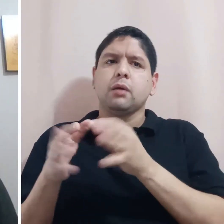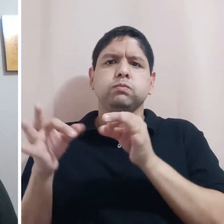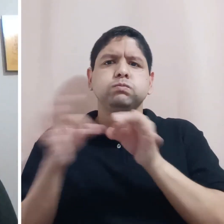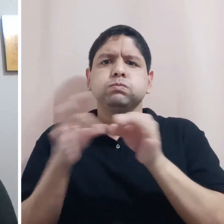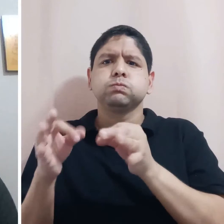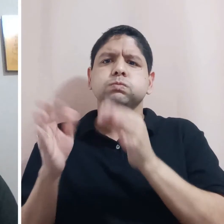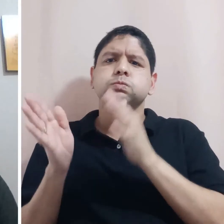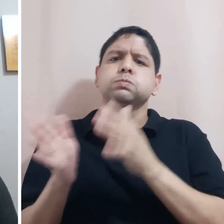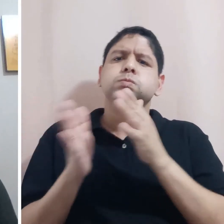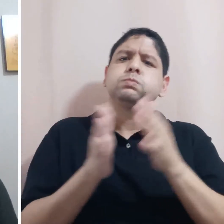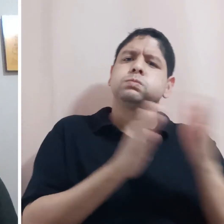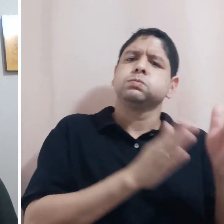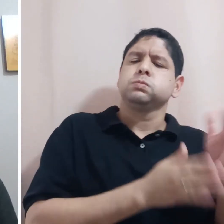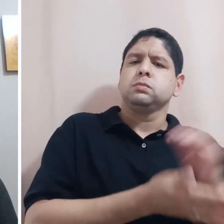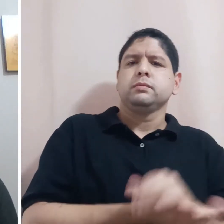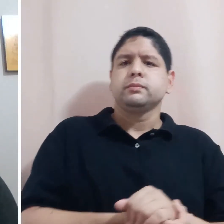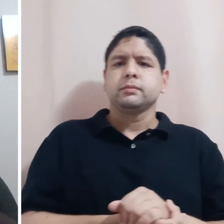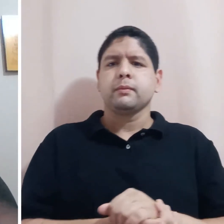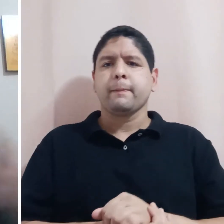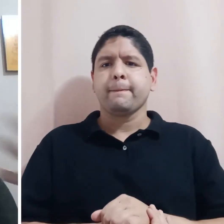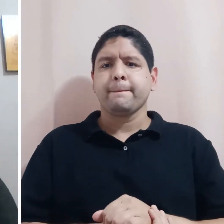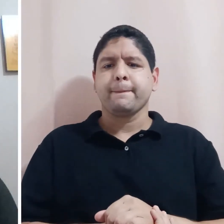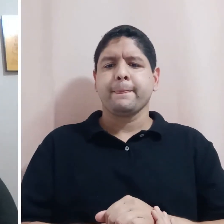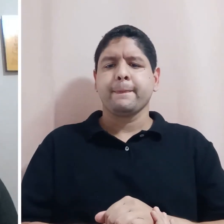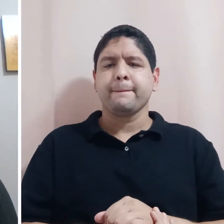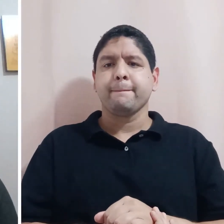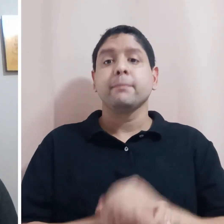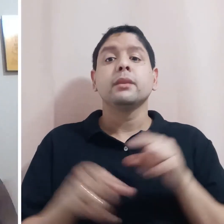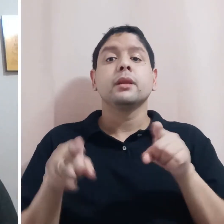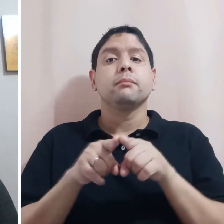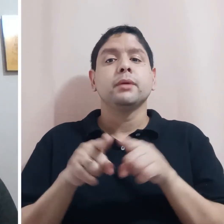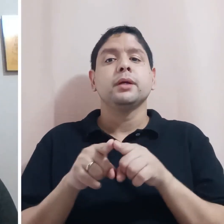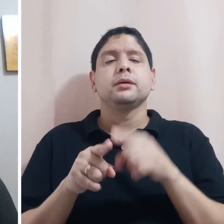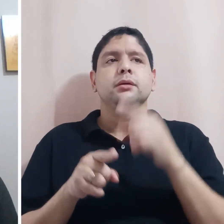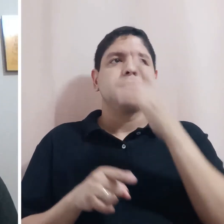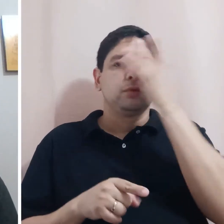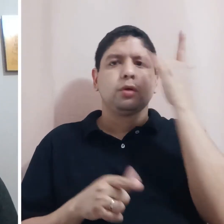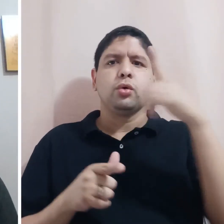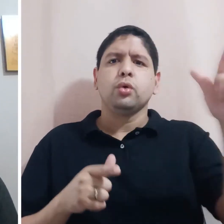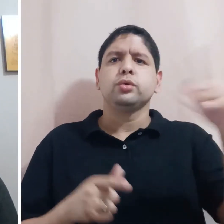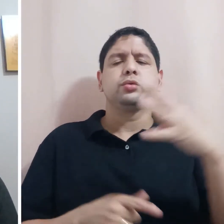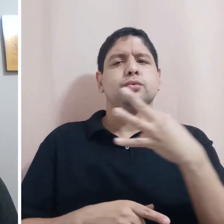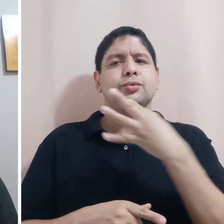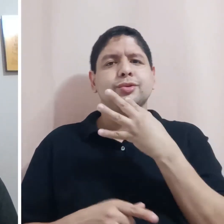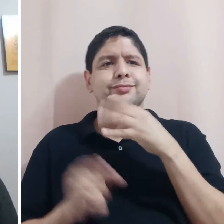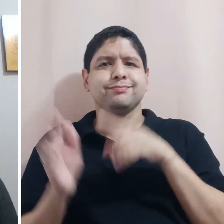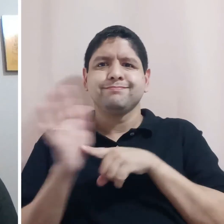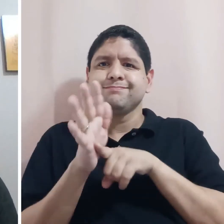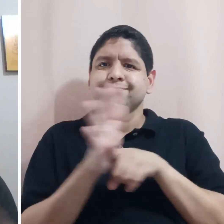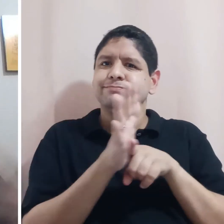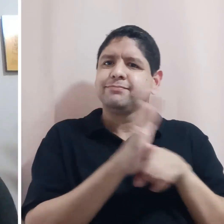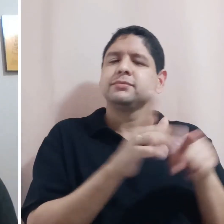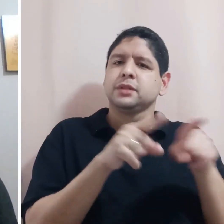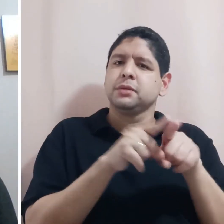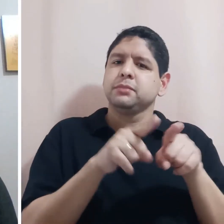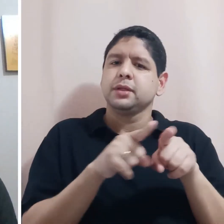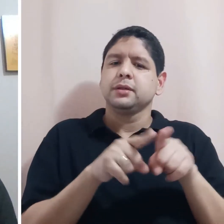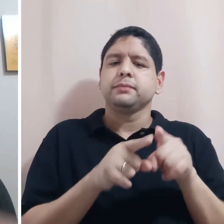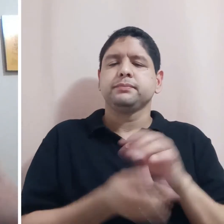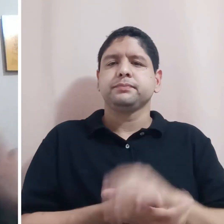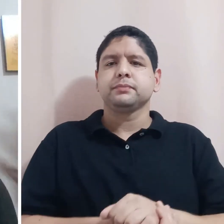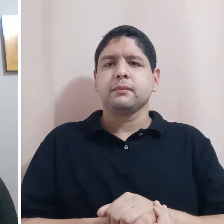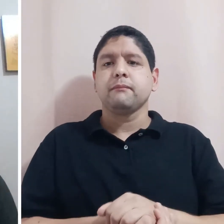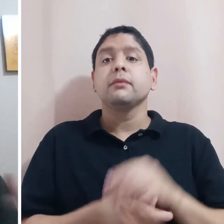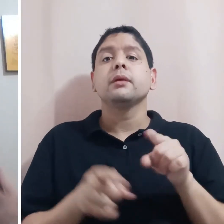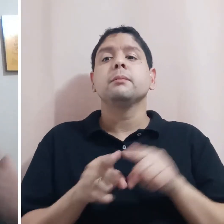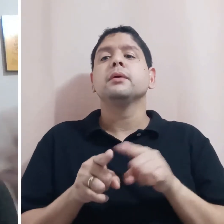pudessem bancar essa viagem, né, pudessem organizar, né, tudo, né? É preciso também conhecimentos, né? Na